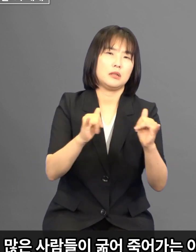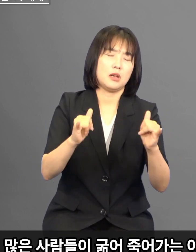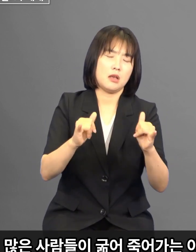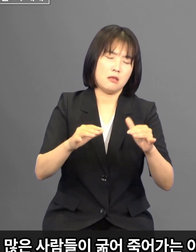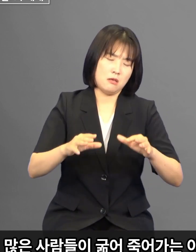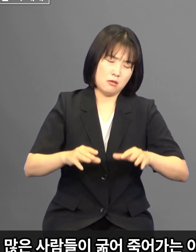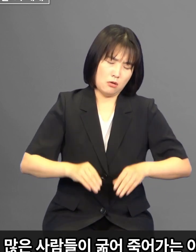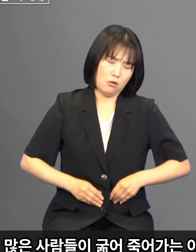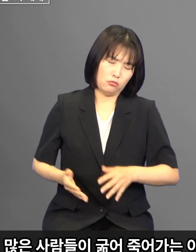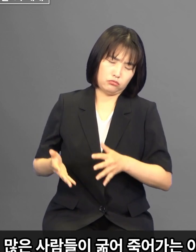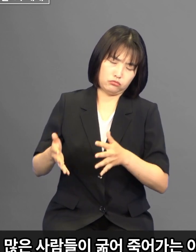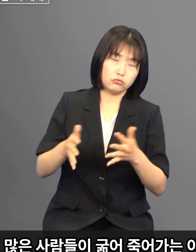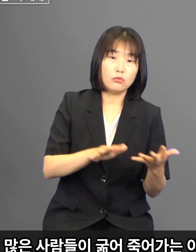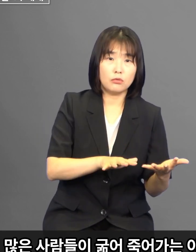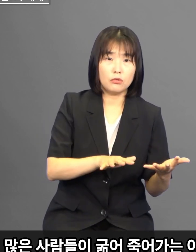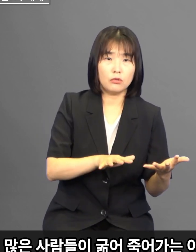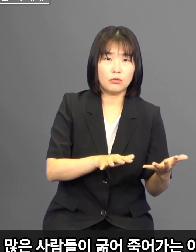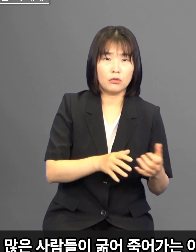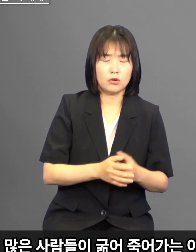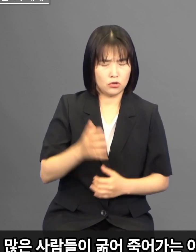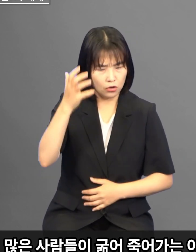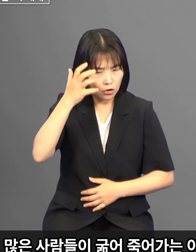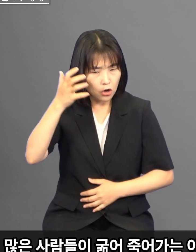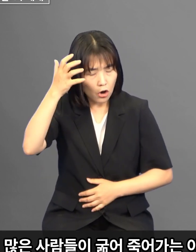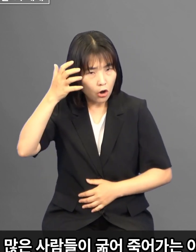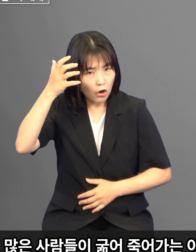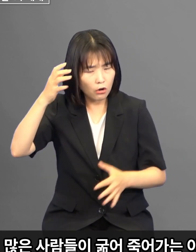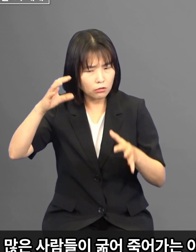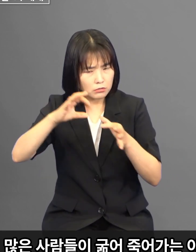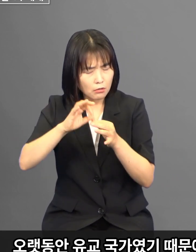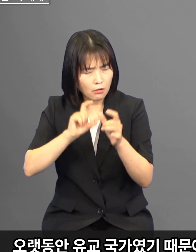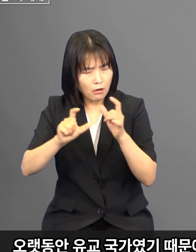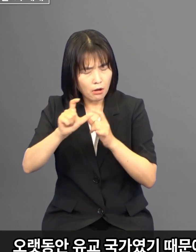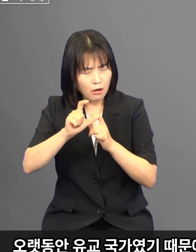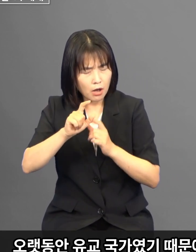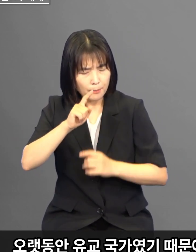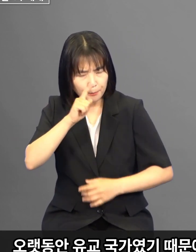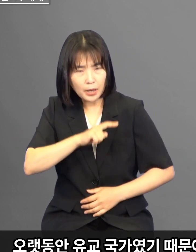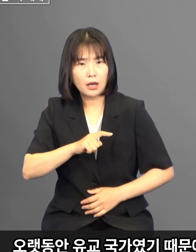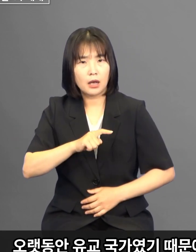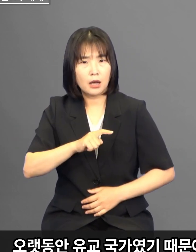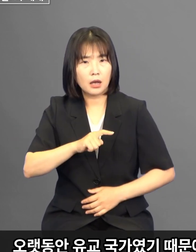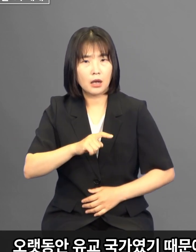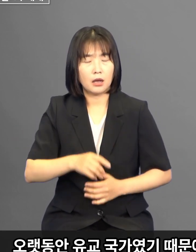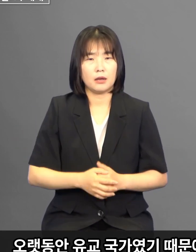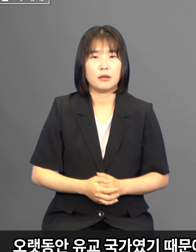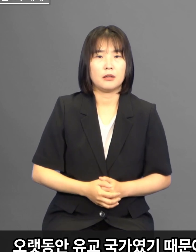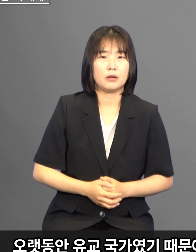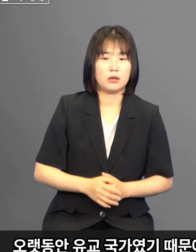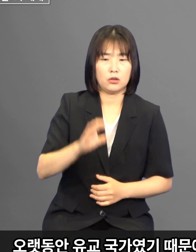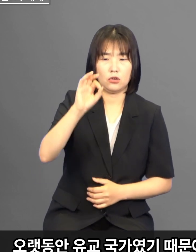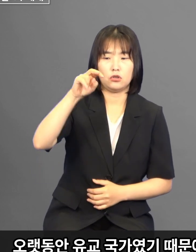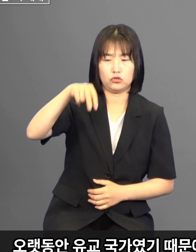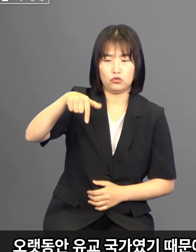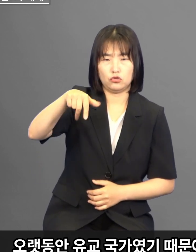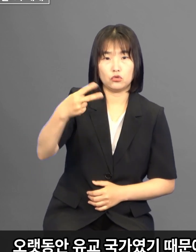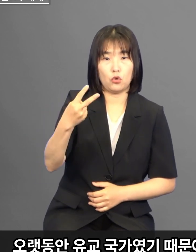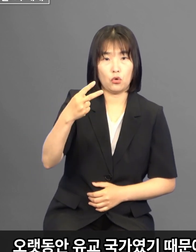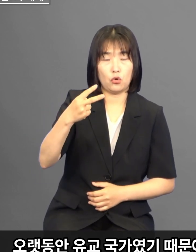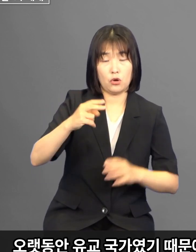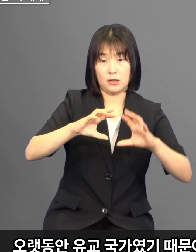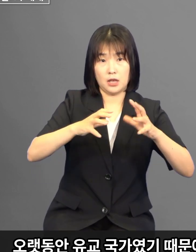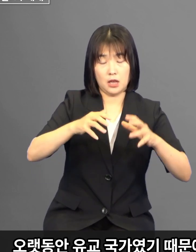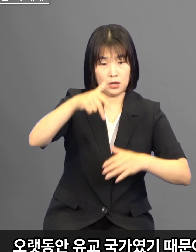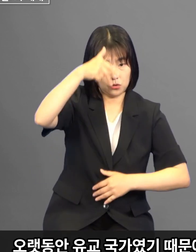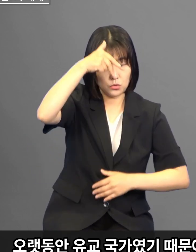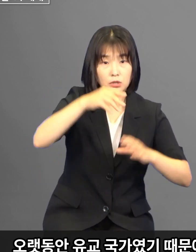굶어 죽어가는 이들이 있었고, 또한 영적으로는 더 심각했죠. 오랫동안 유교 국가였기 때문에 이 서방 종교로